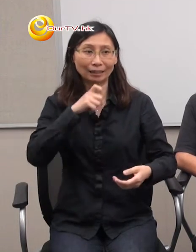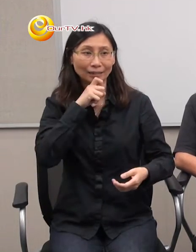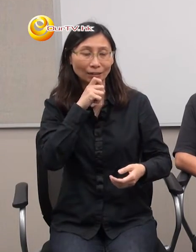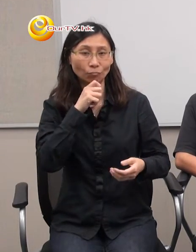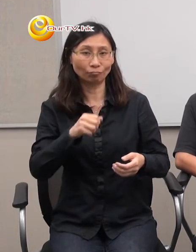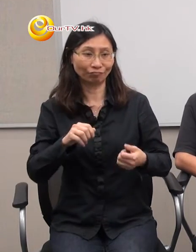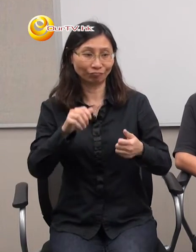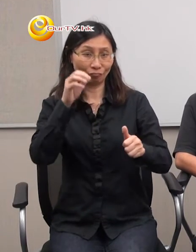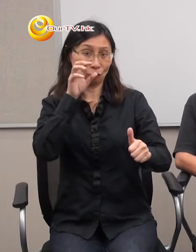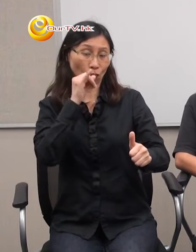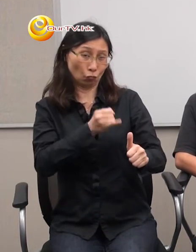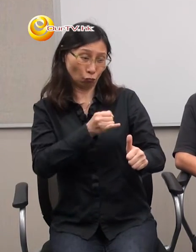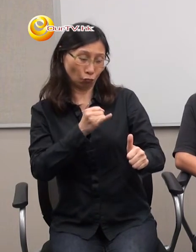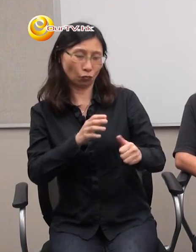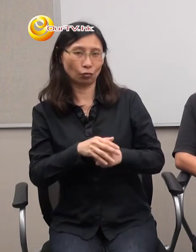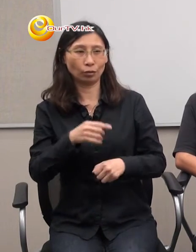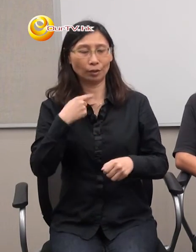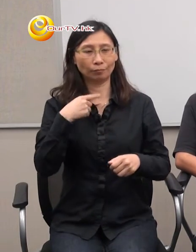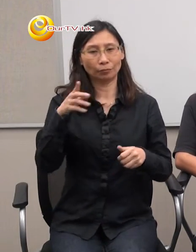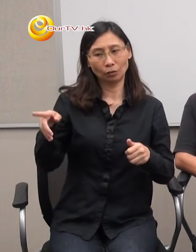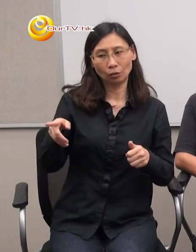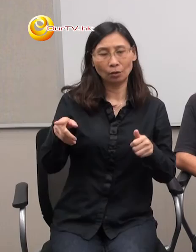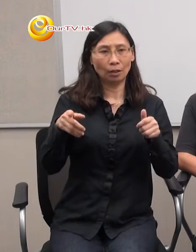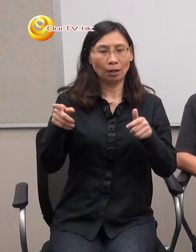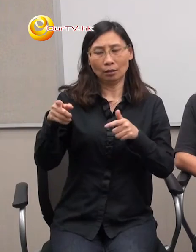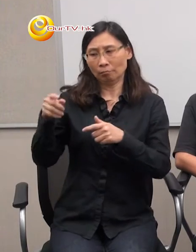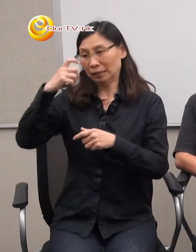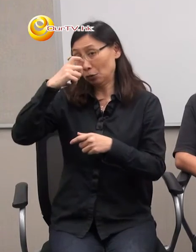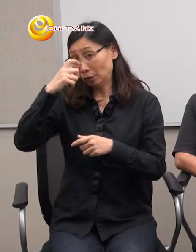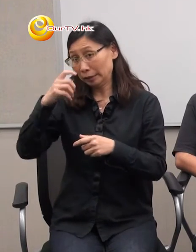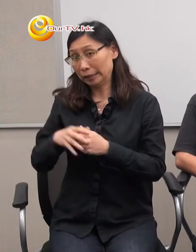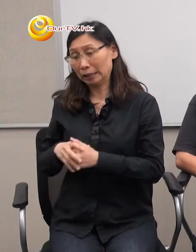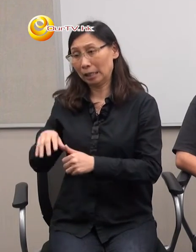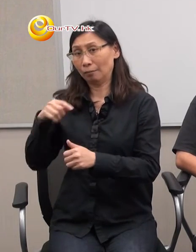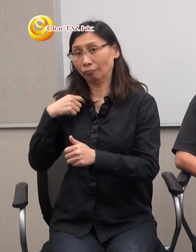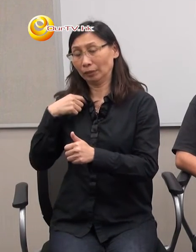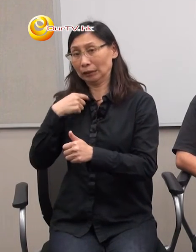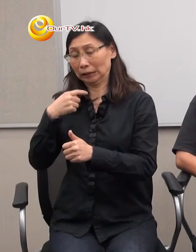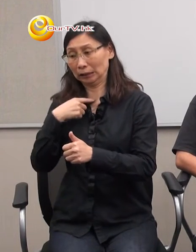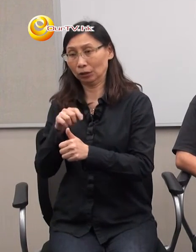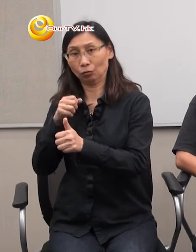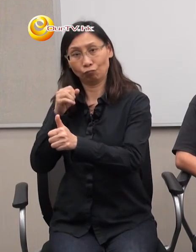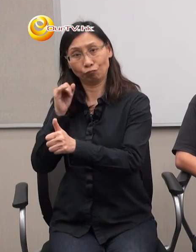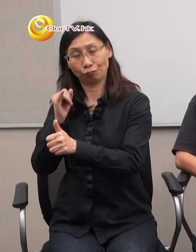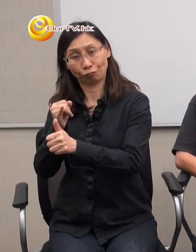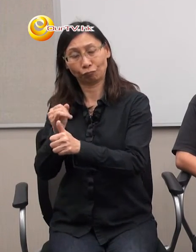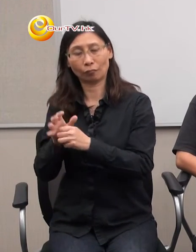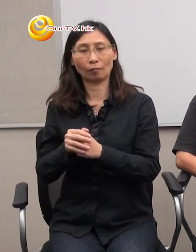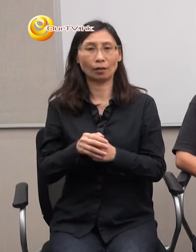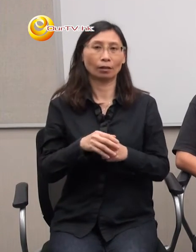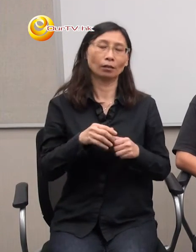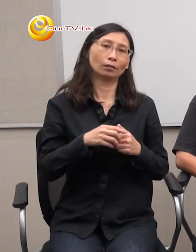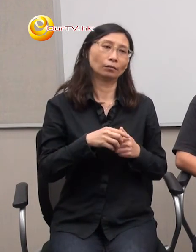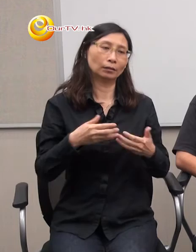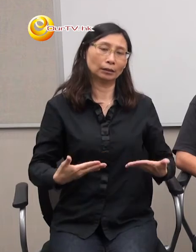咧就毓民咧就係被告，所以不適宜。即係喂，咁而家我唔係穿崩咧，大話。咁而家張德